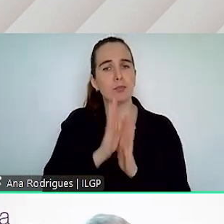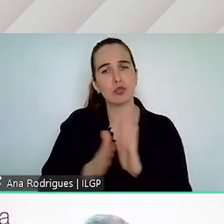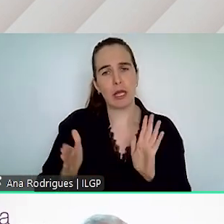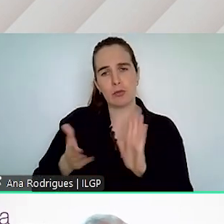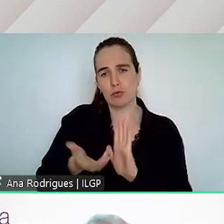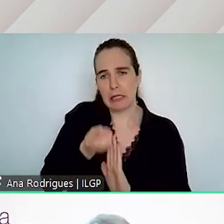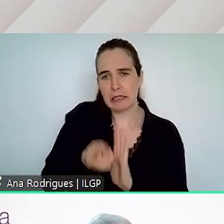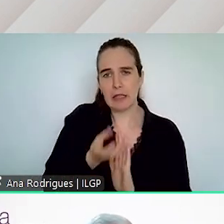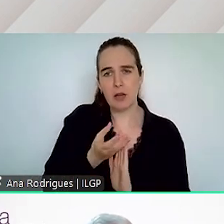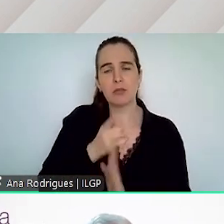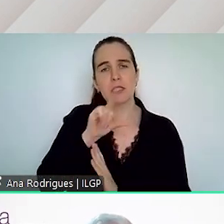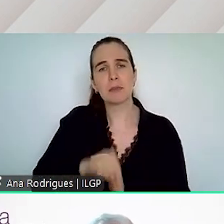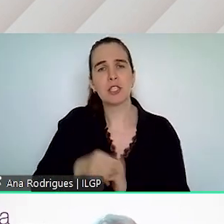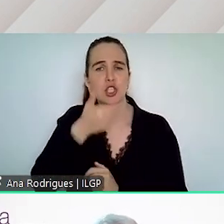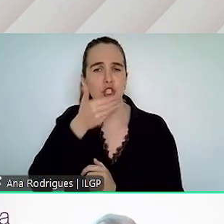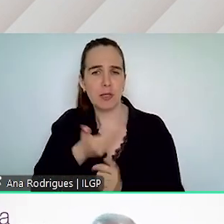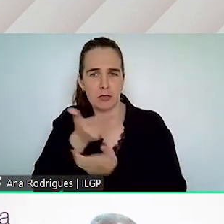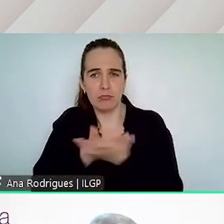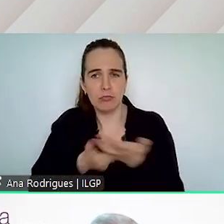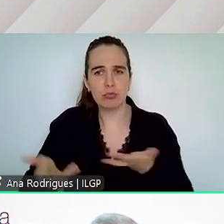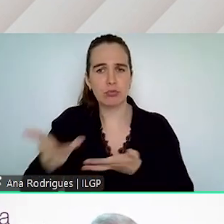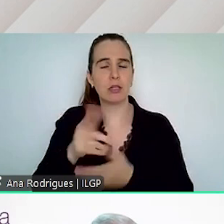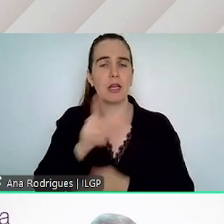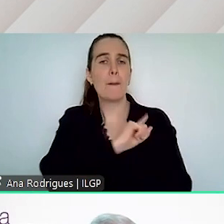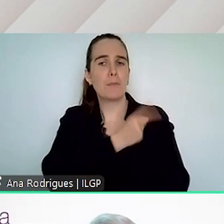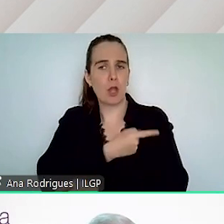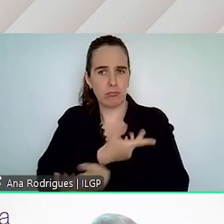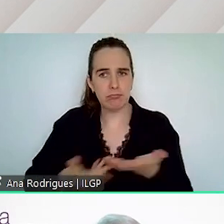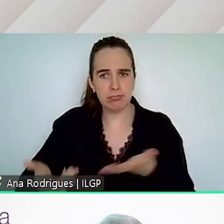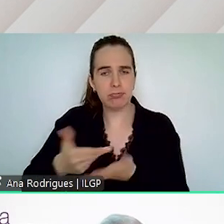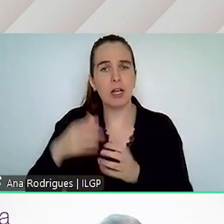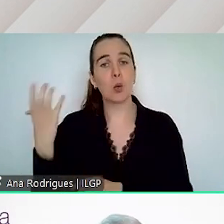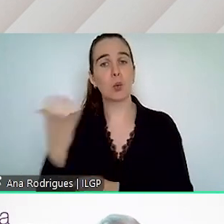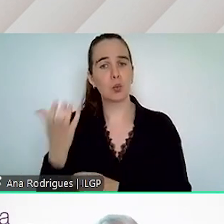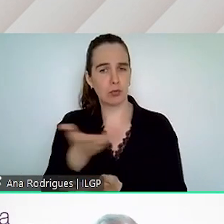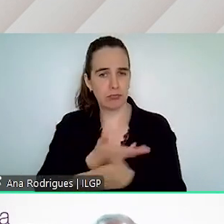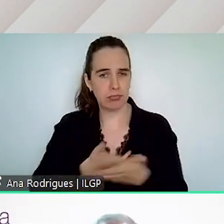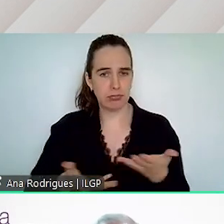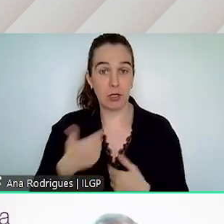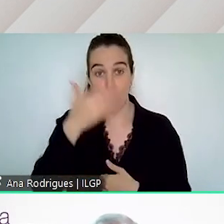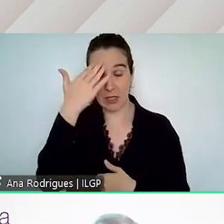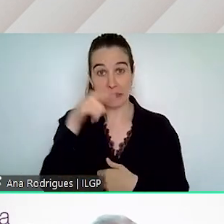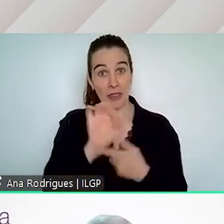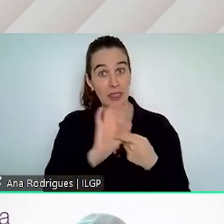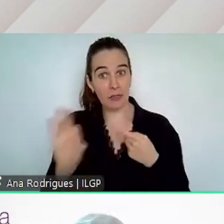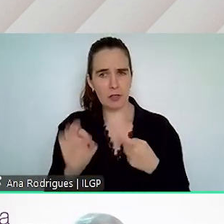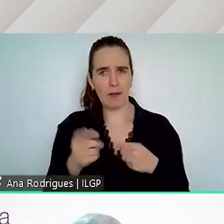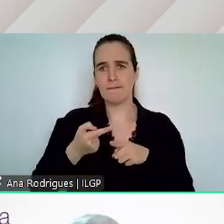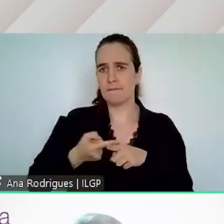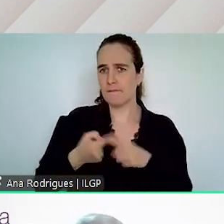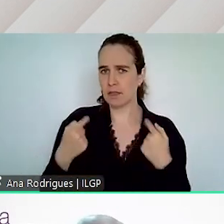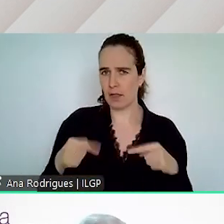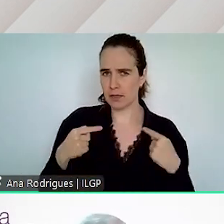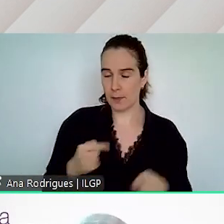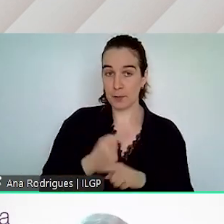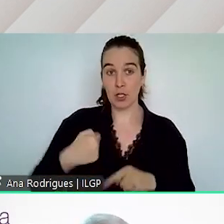produção, de experiência, de poder e de cultura. Eu julgo que esta definição é realmente interessante para todos nós. Nós